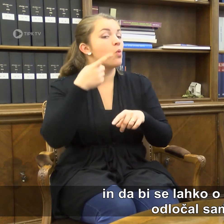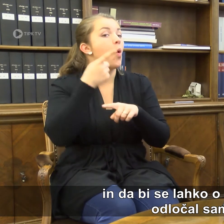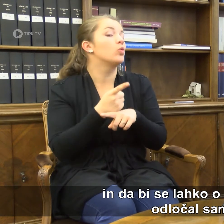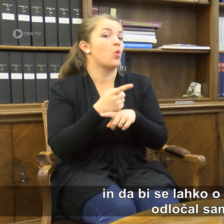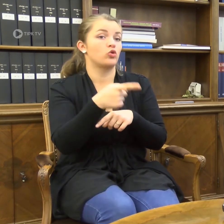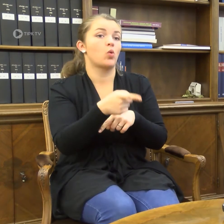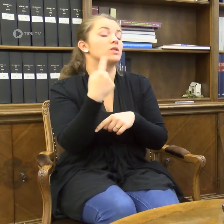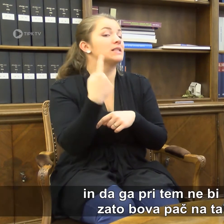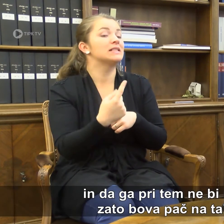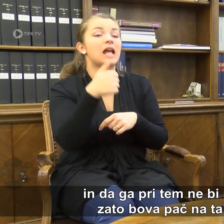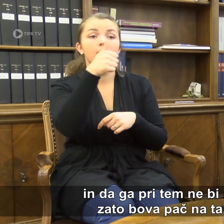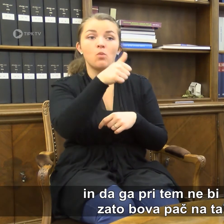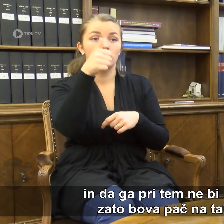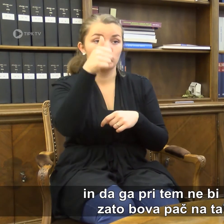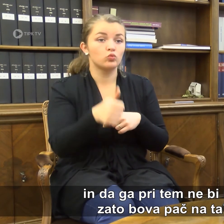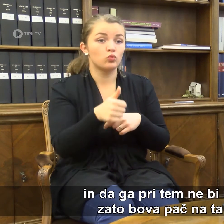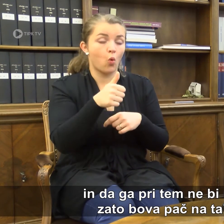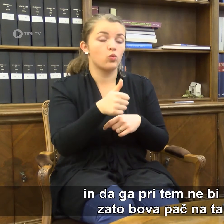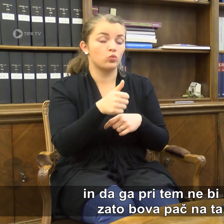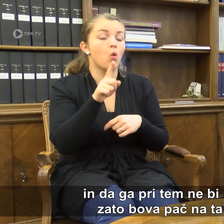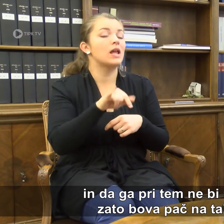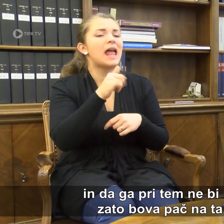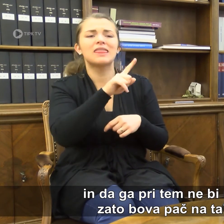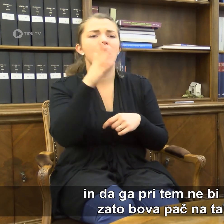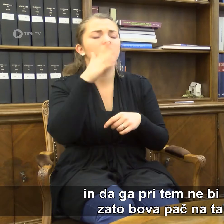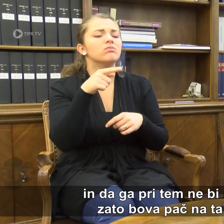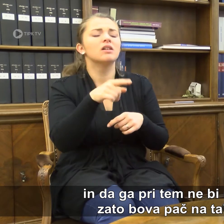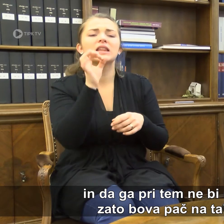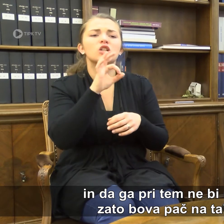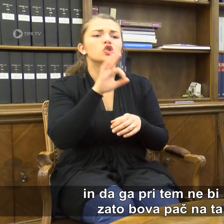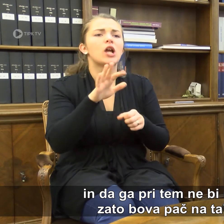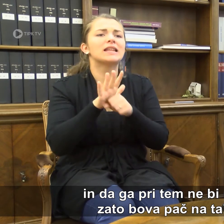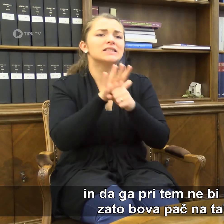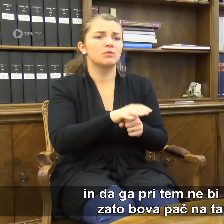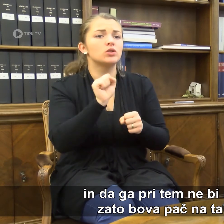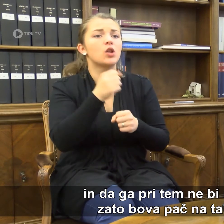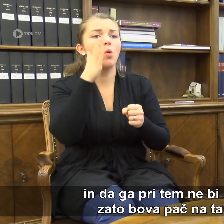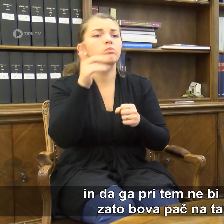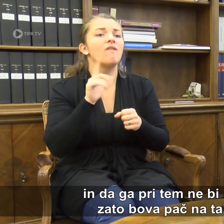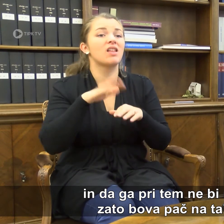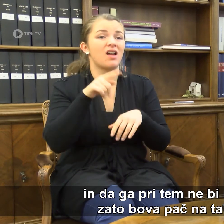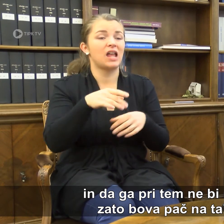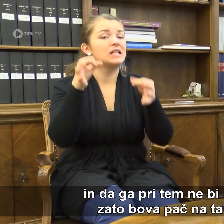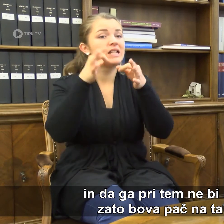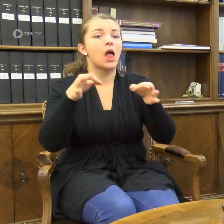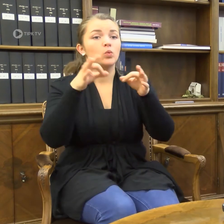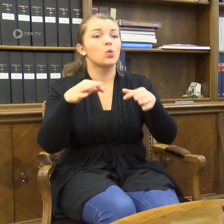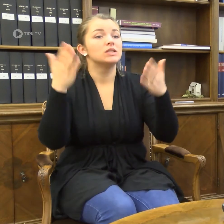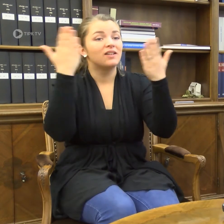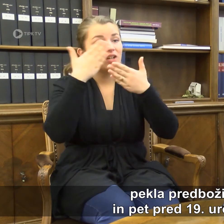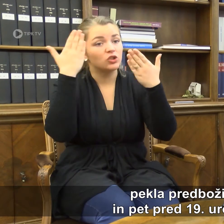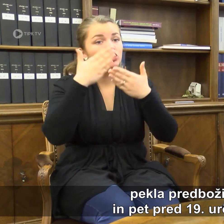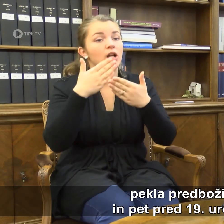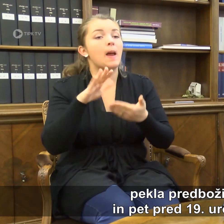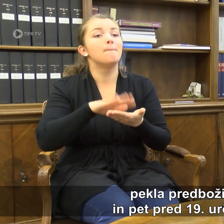da ga pri tem ne bi nihče diskriminiral. Zato bova pač na ta slavnostni večer pekla predbožične